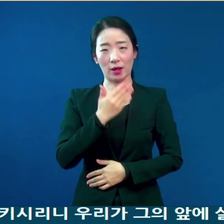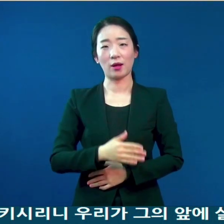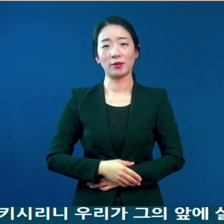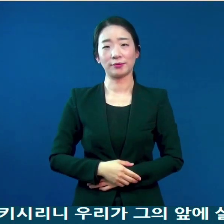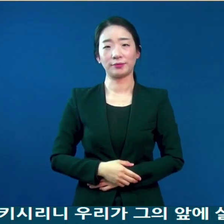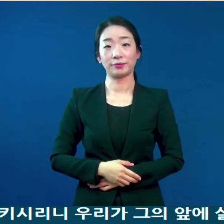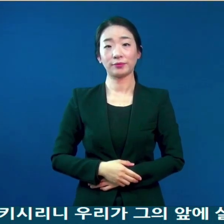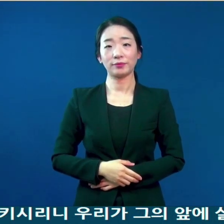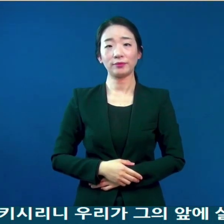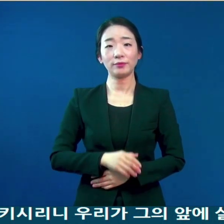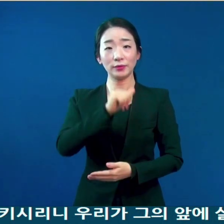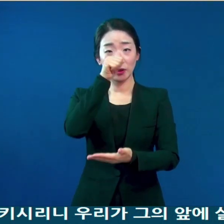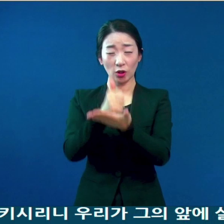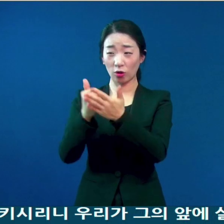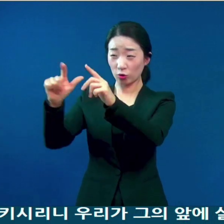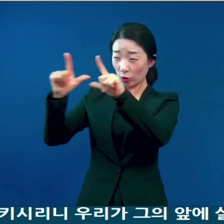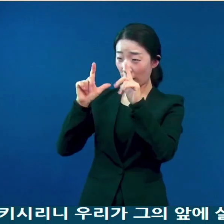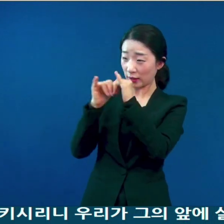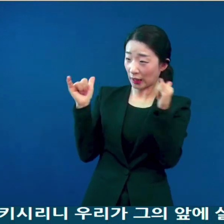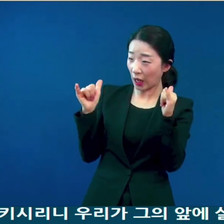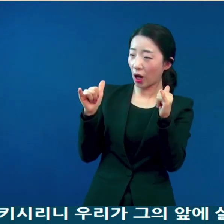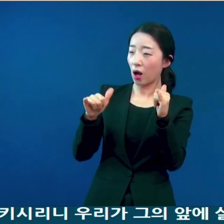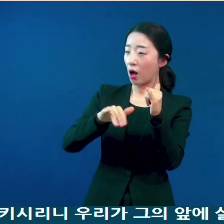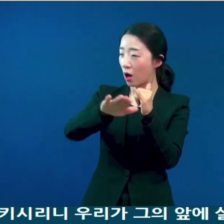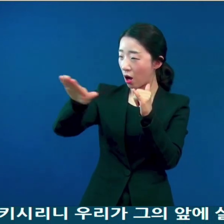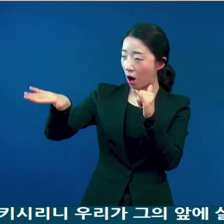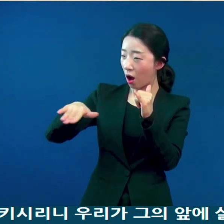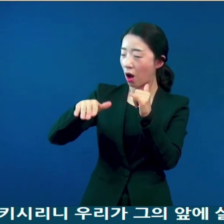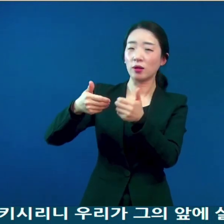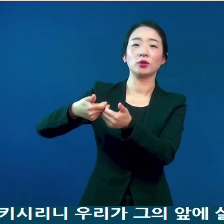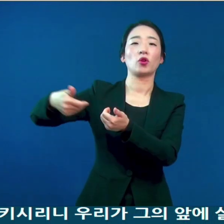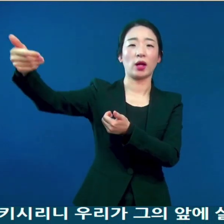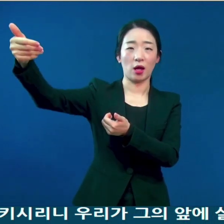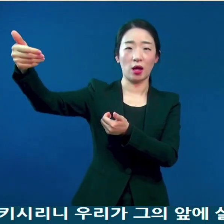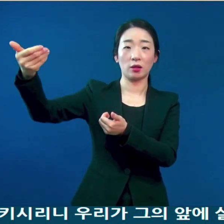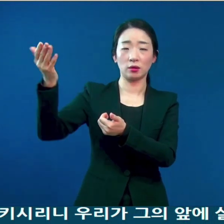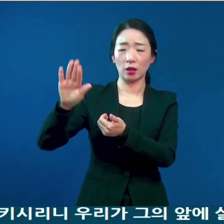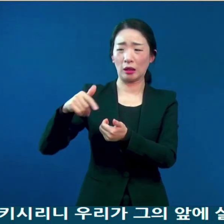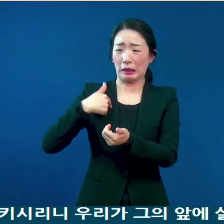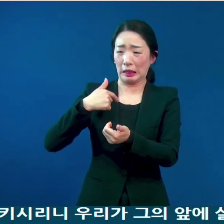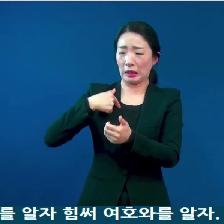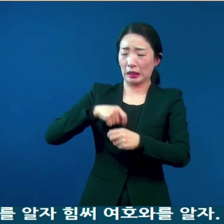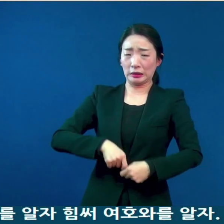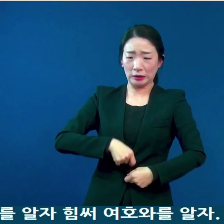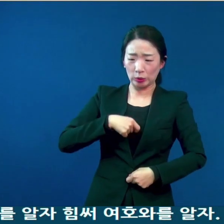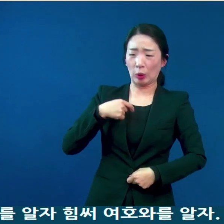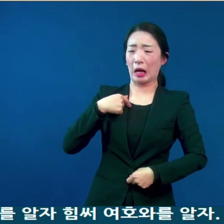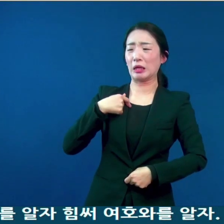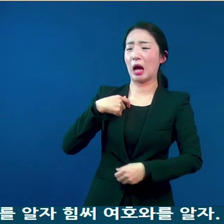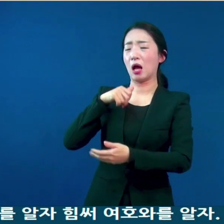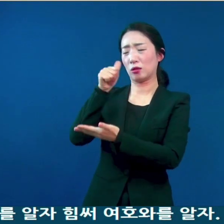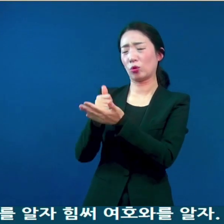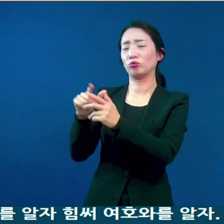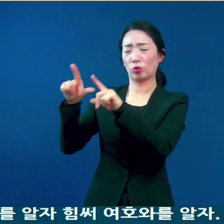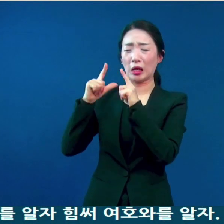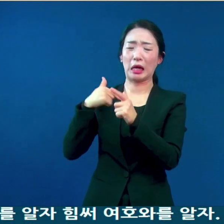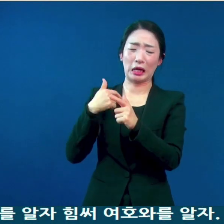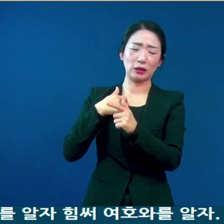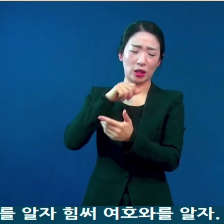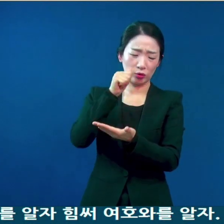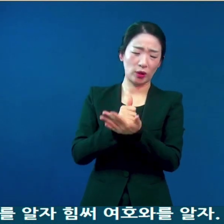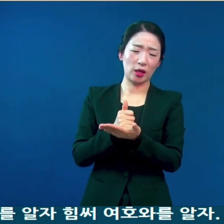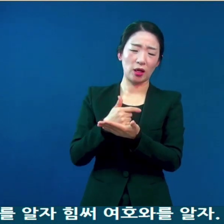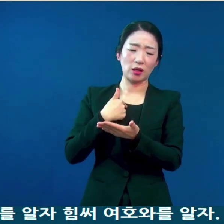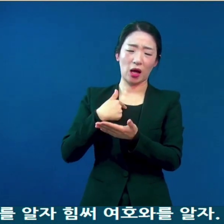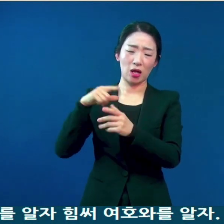정죄하는 자가 다 떠났는데 정죄하는 자가 있다고 착각하며 살 수 있습니다. 내가 스스로